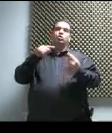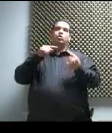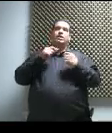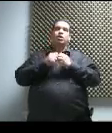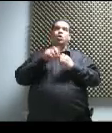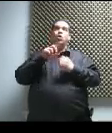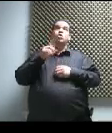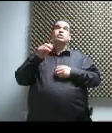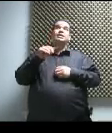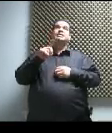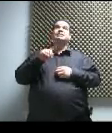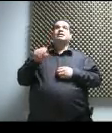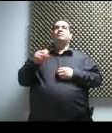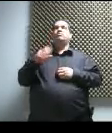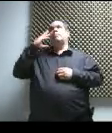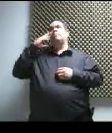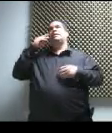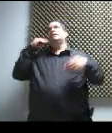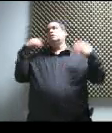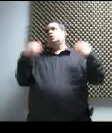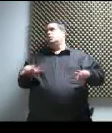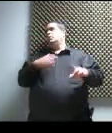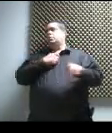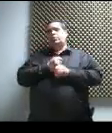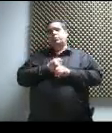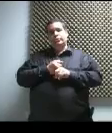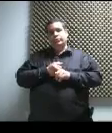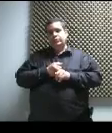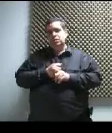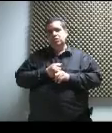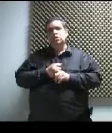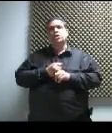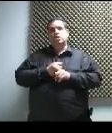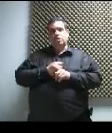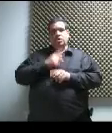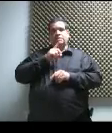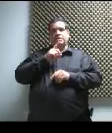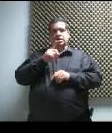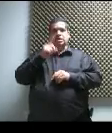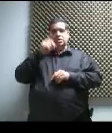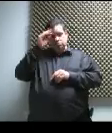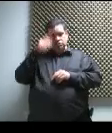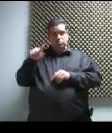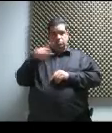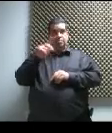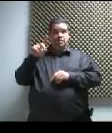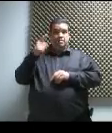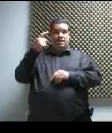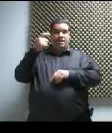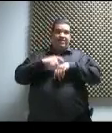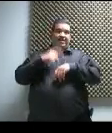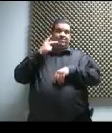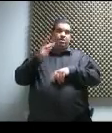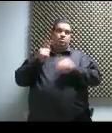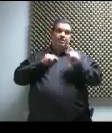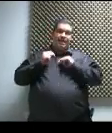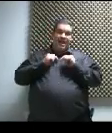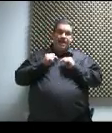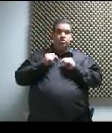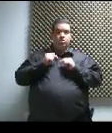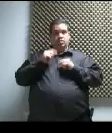Dinsaya. Y fue una experiencia increíble. El hecho de que los muchachos vienen por primera vez de teatro en Vieques, que vieron los